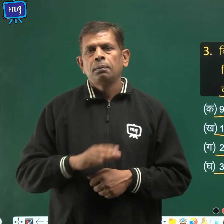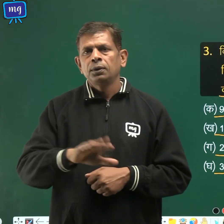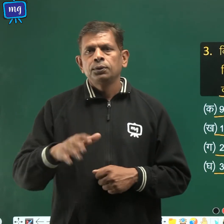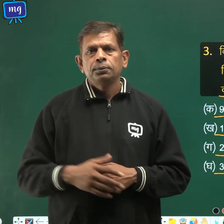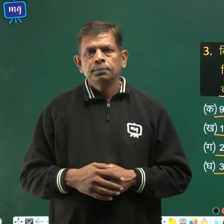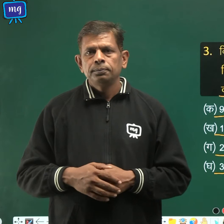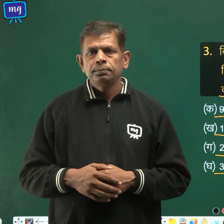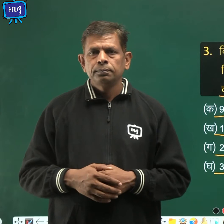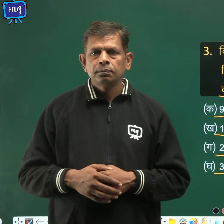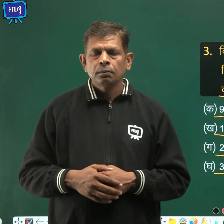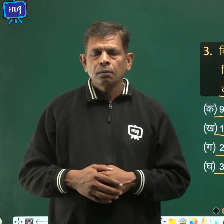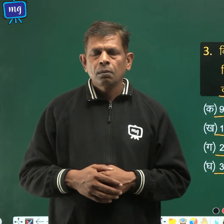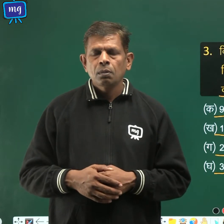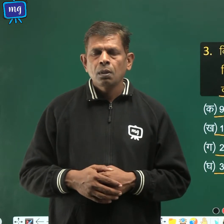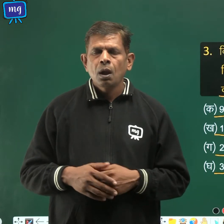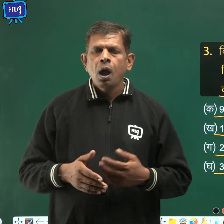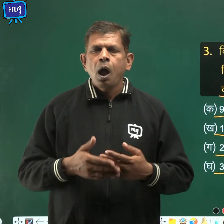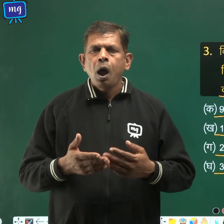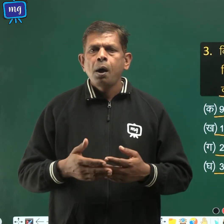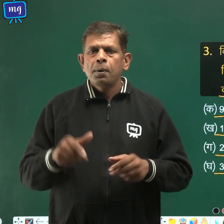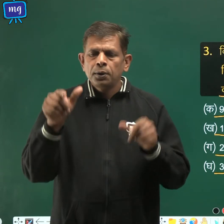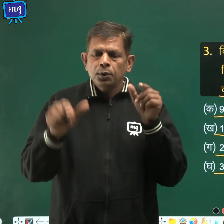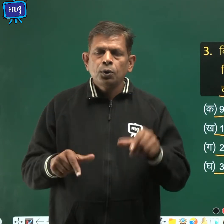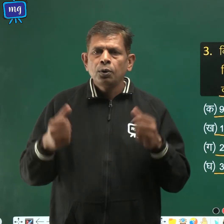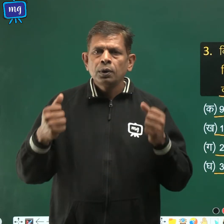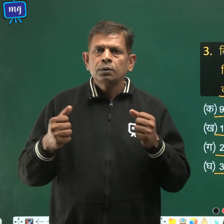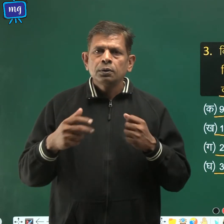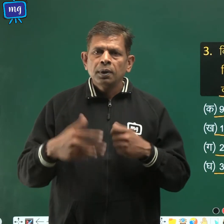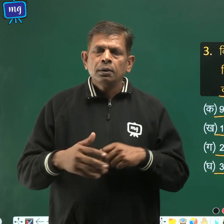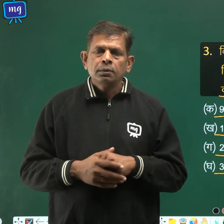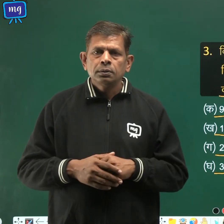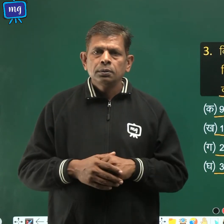बच्चों, सामान्य वयस्क व्यक्ति में